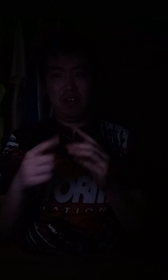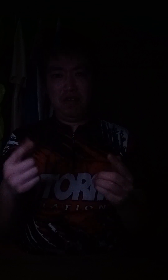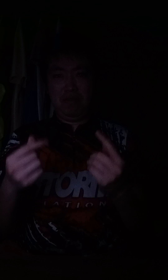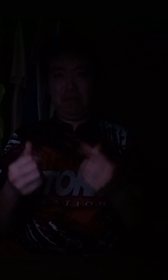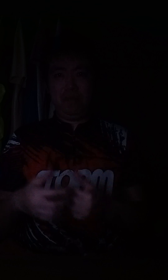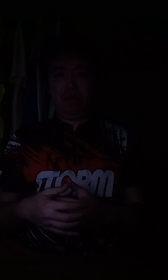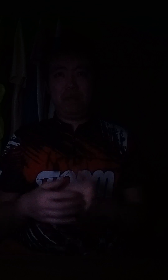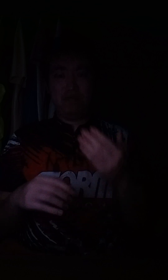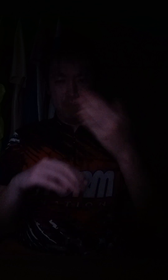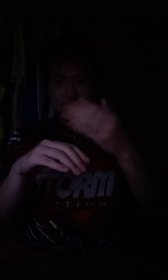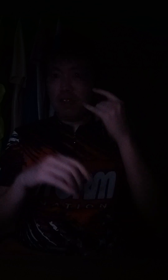알았어 끊어.